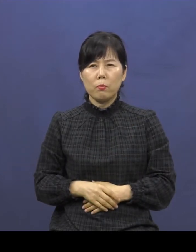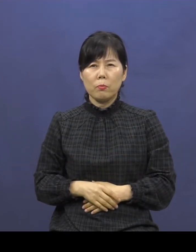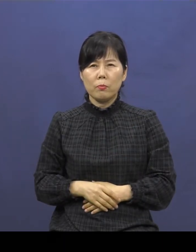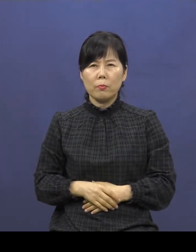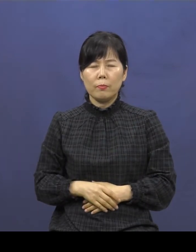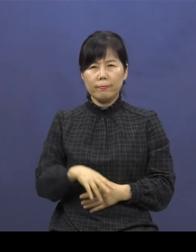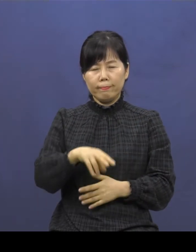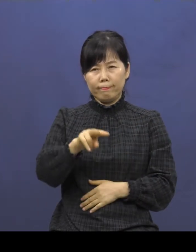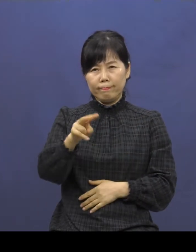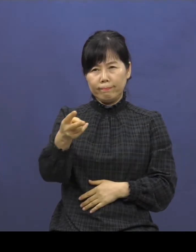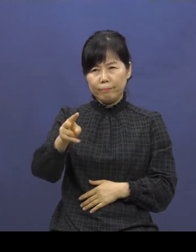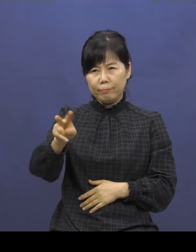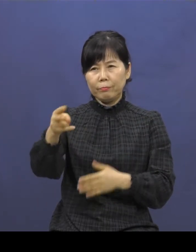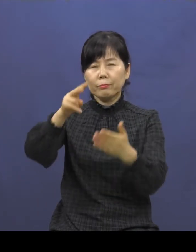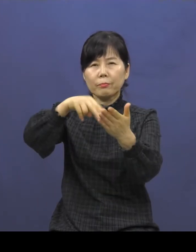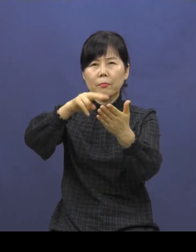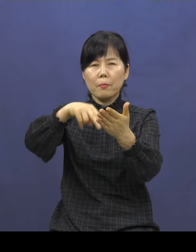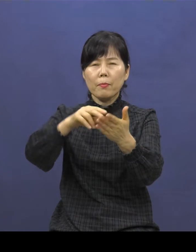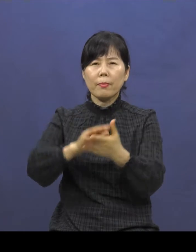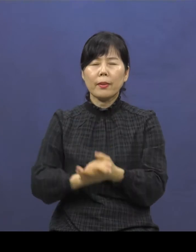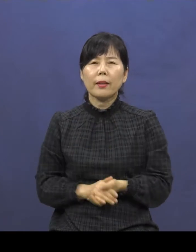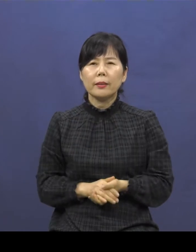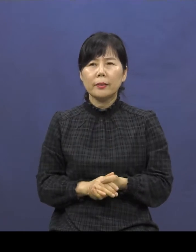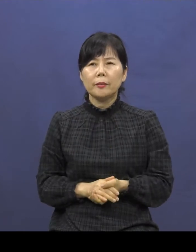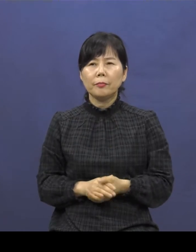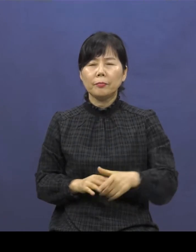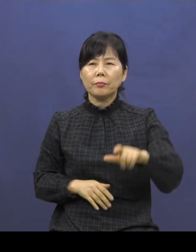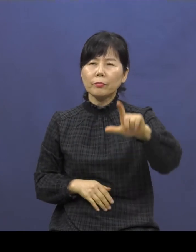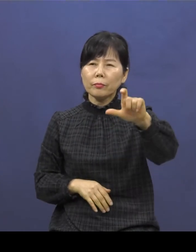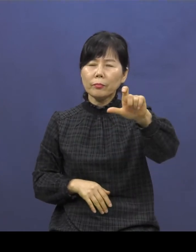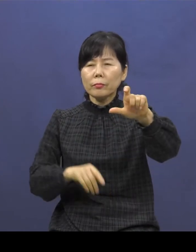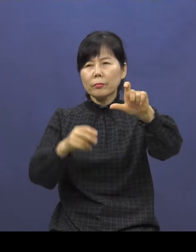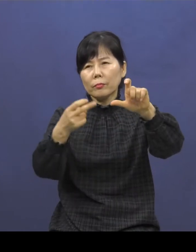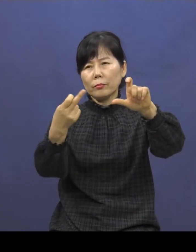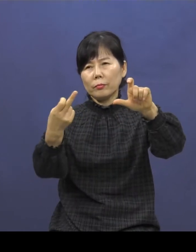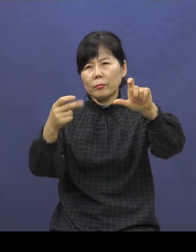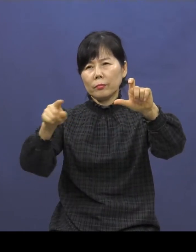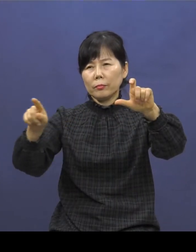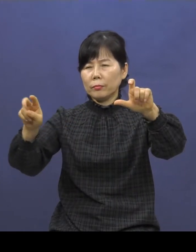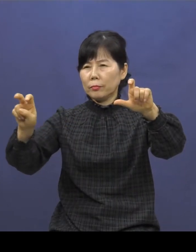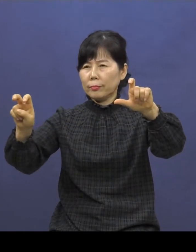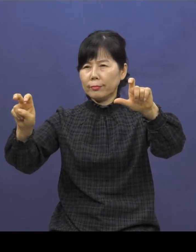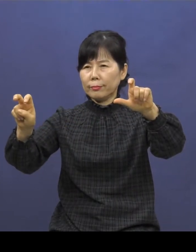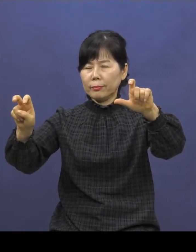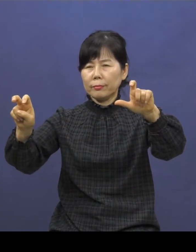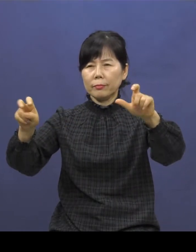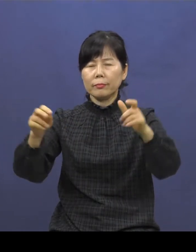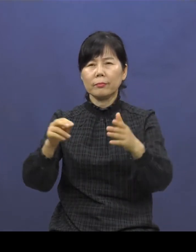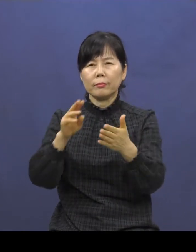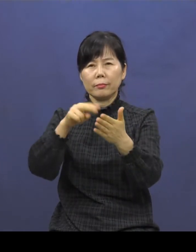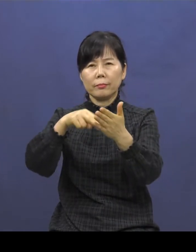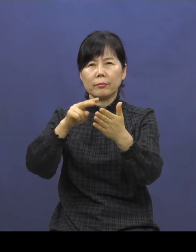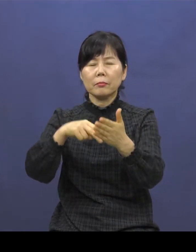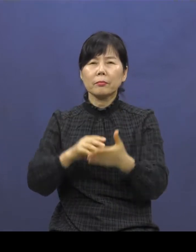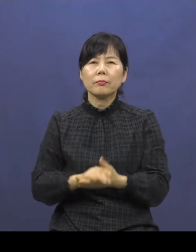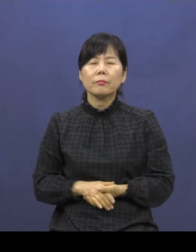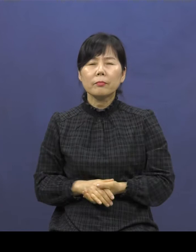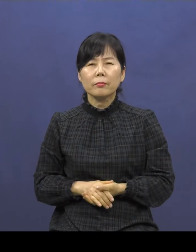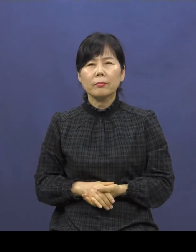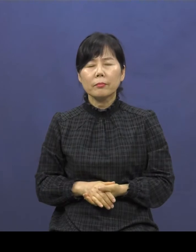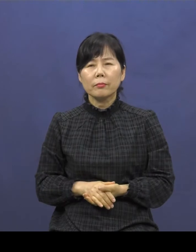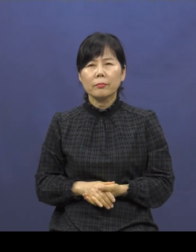한 절씩 교독을 하도록 하겠습니다. 고린도전서 15장 12절로 20절까지 말씀입니다.